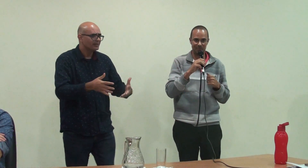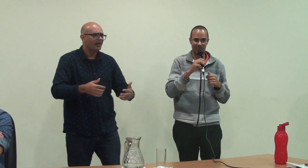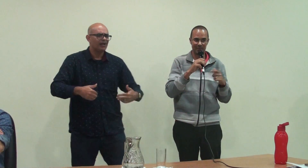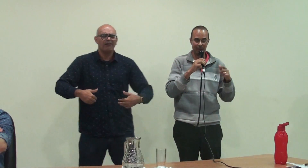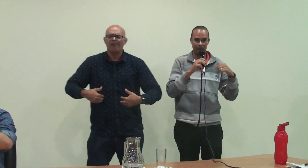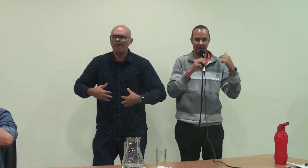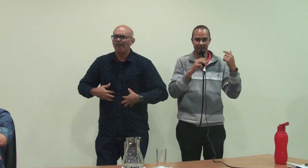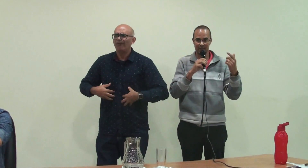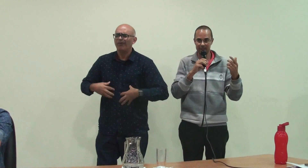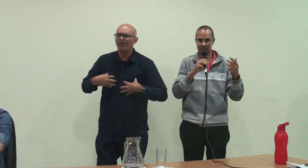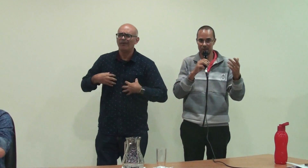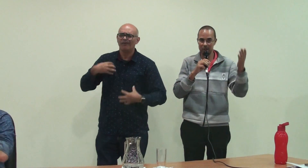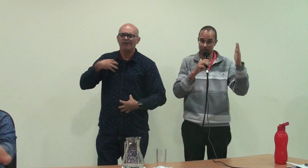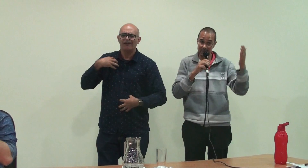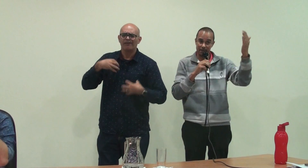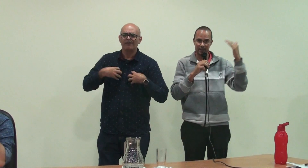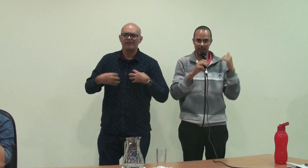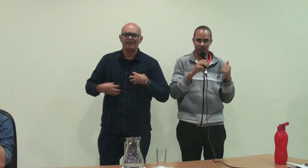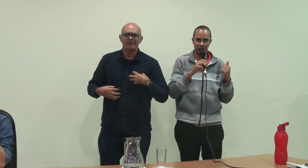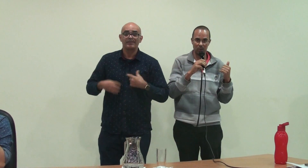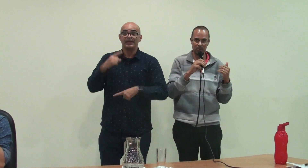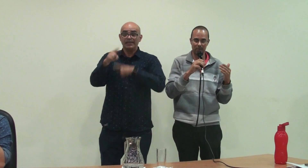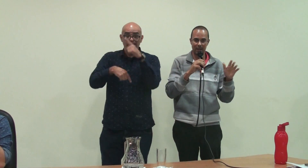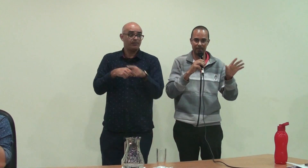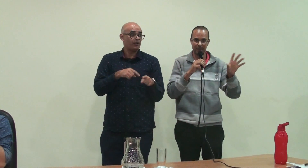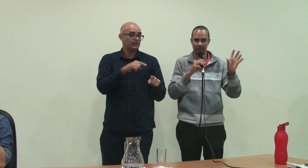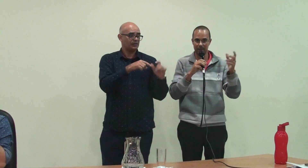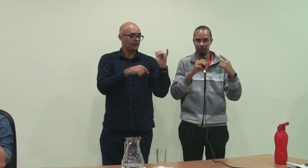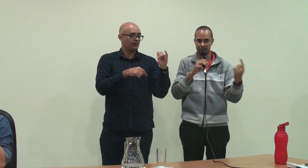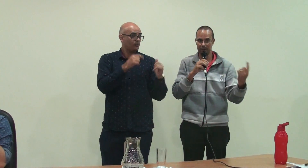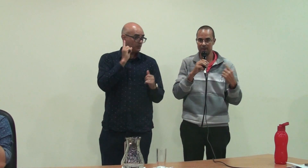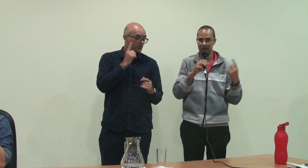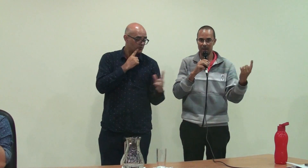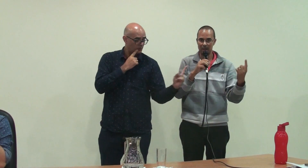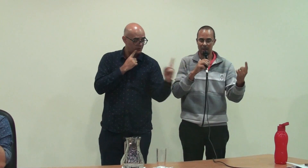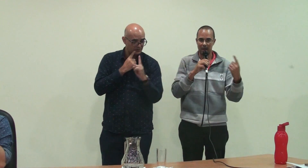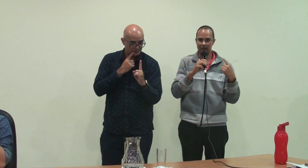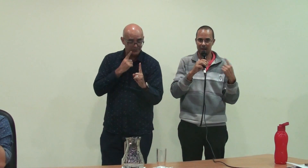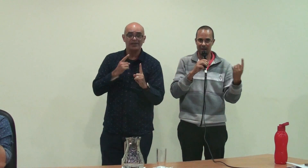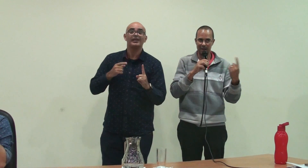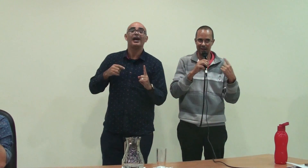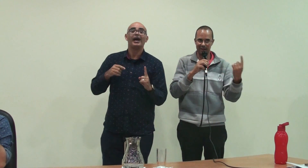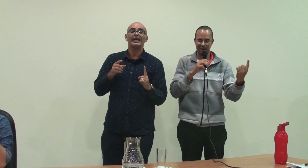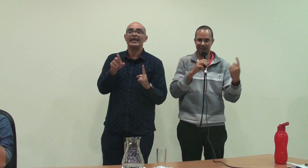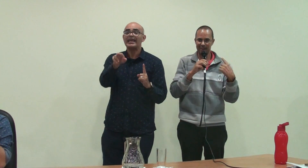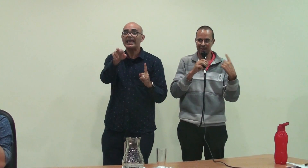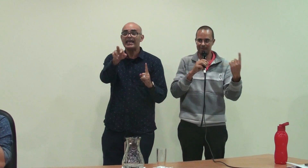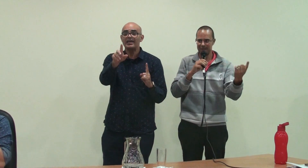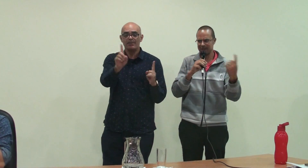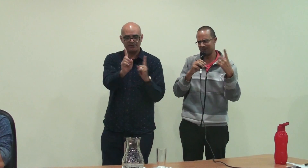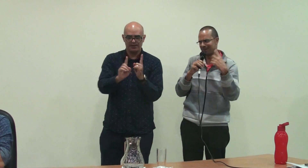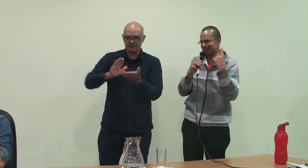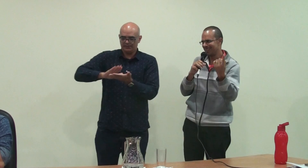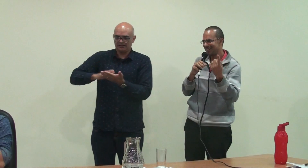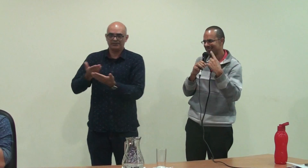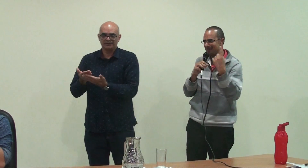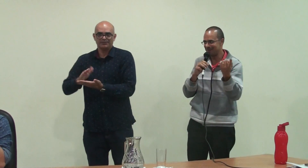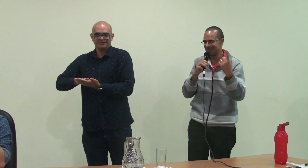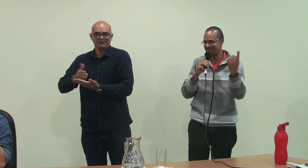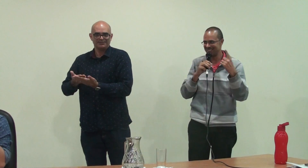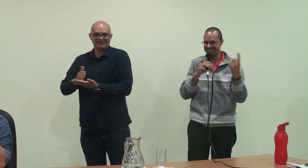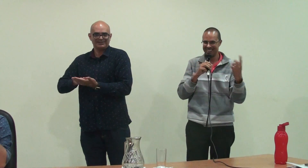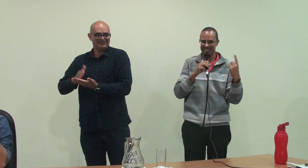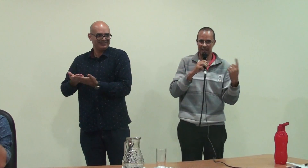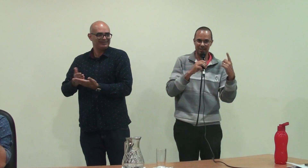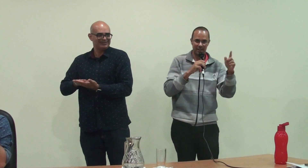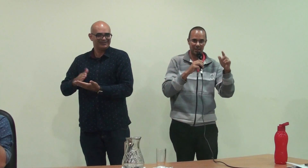sentindo. Mas interessante que depois a irmã dela chegou. A irmã dela foi a intermediadora, né?